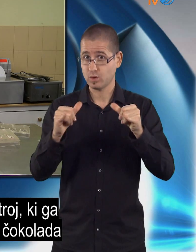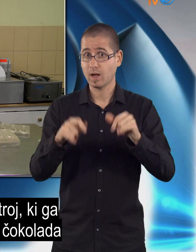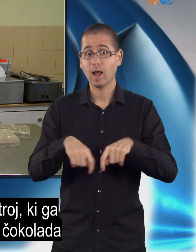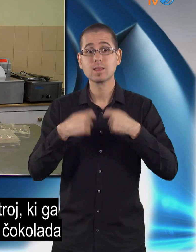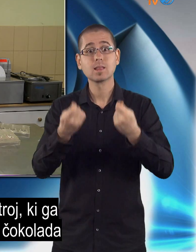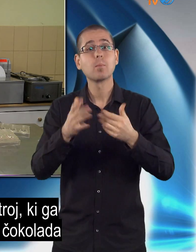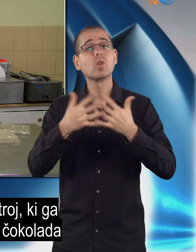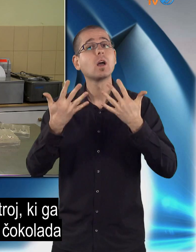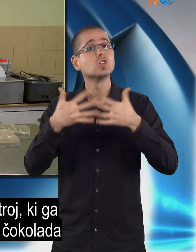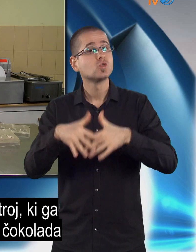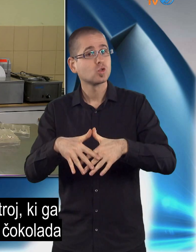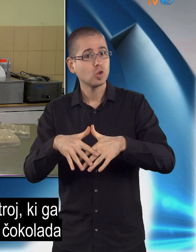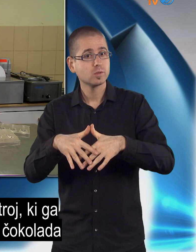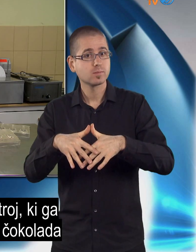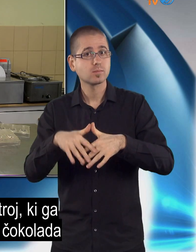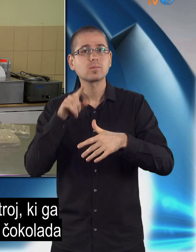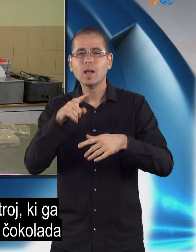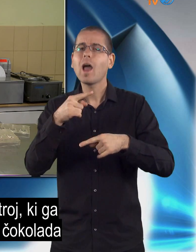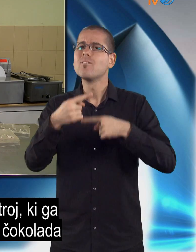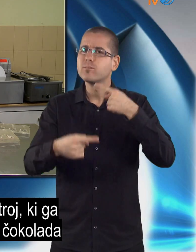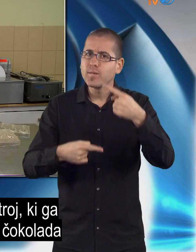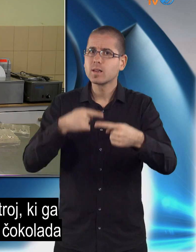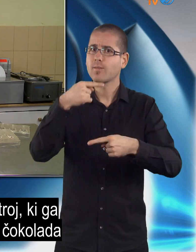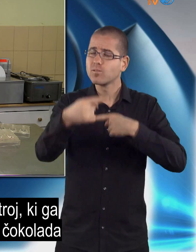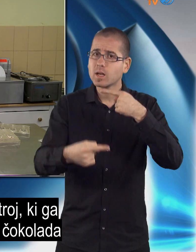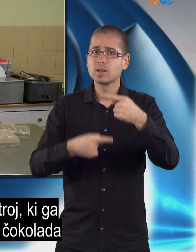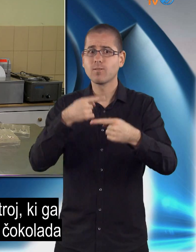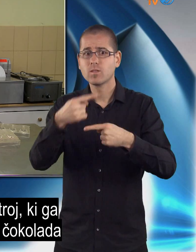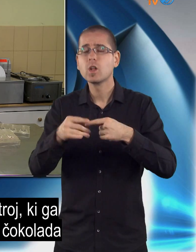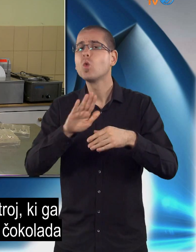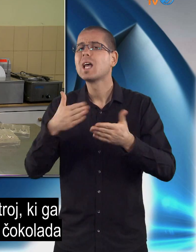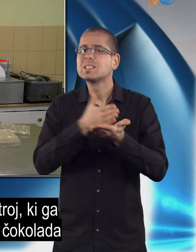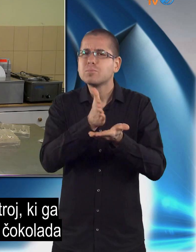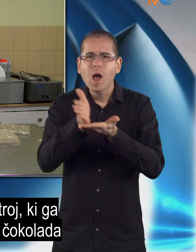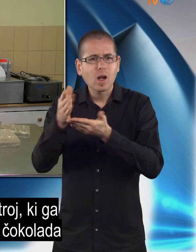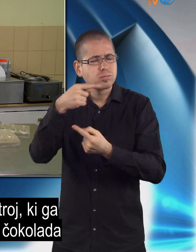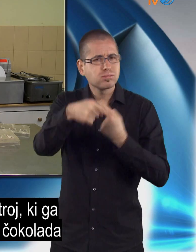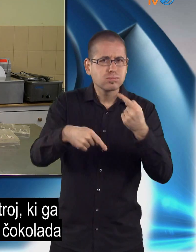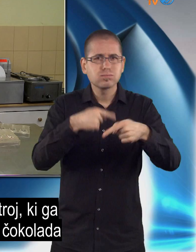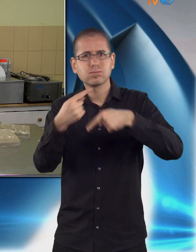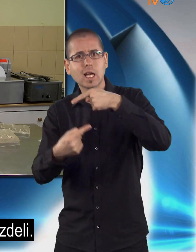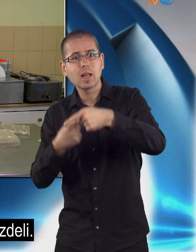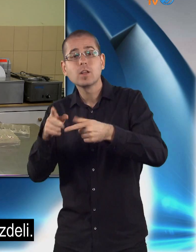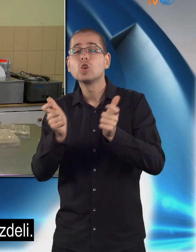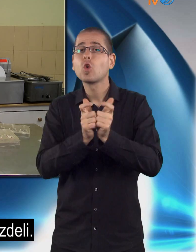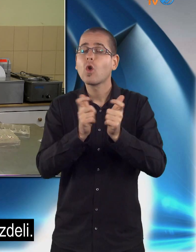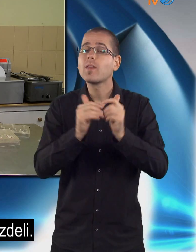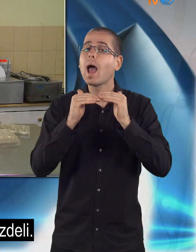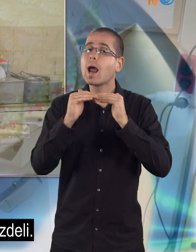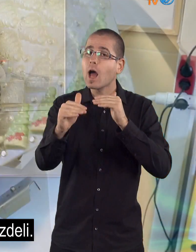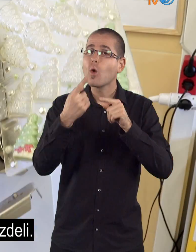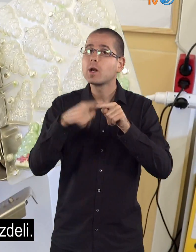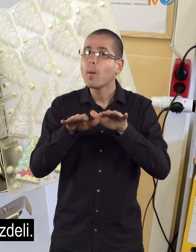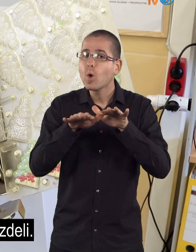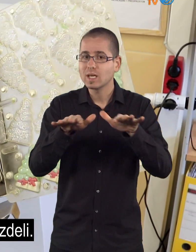model dajemo na stroj, kjer ga vrti v v vse smeri, da se čokolada enakomerno